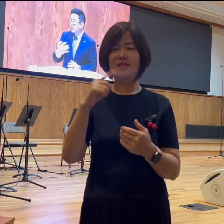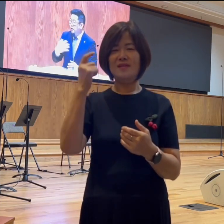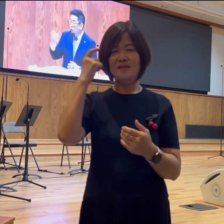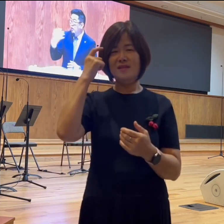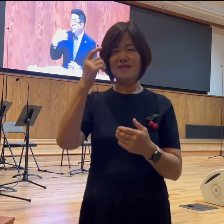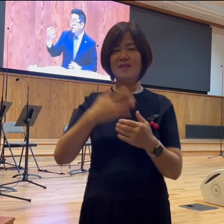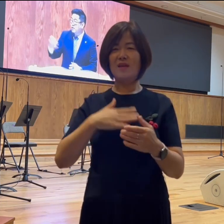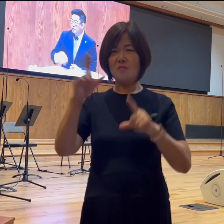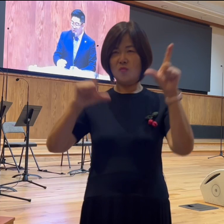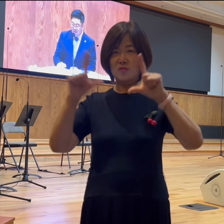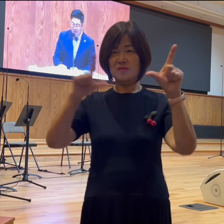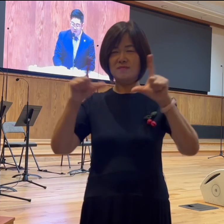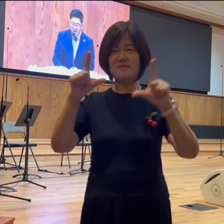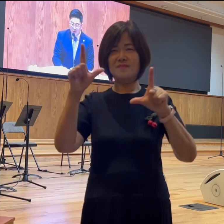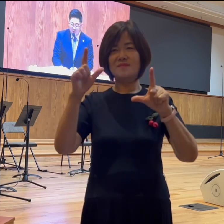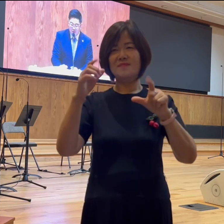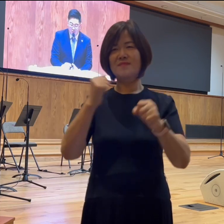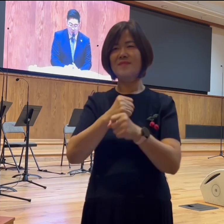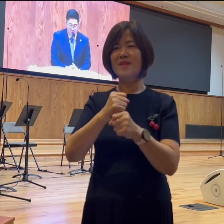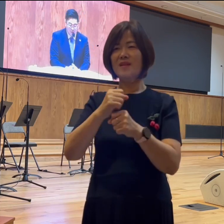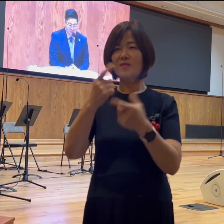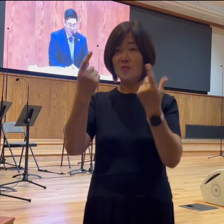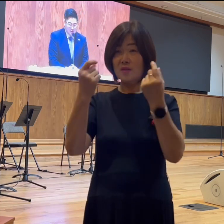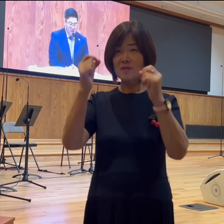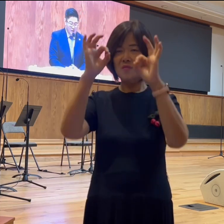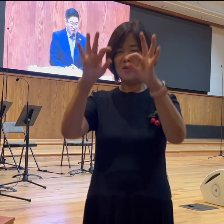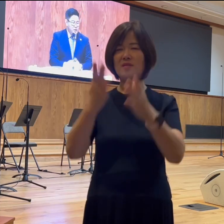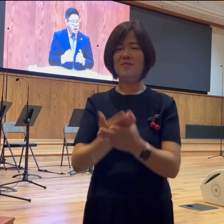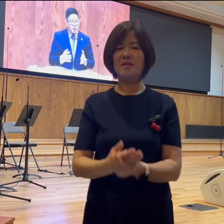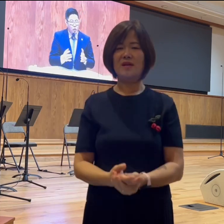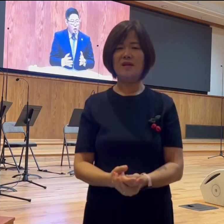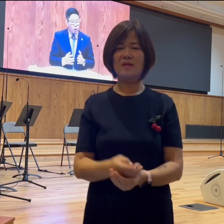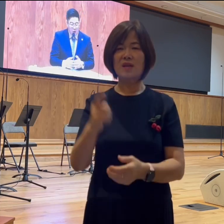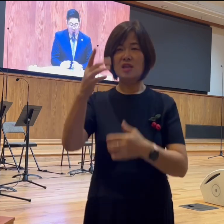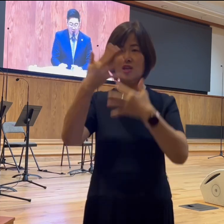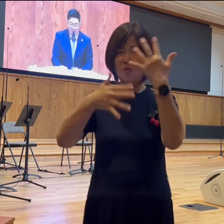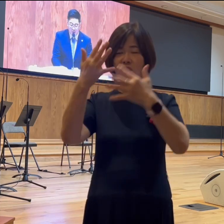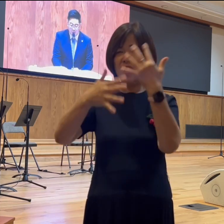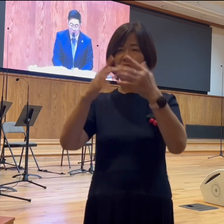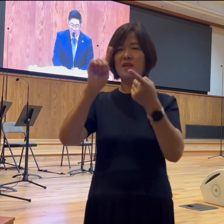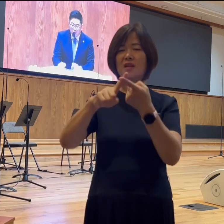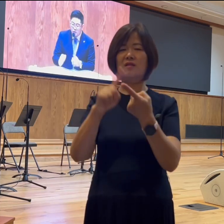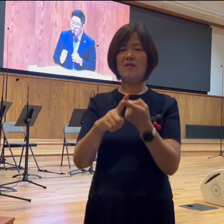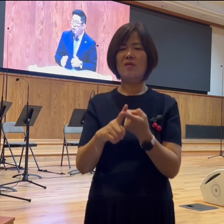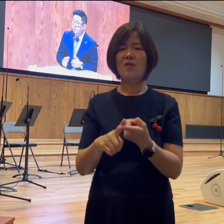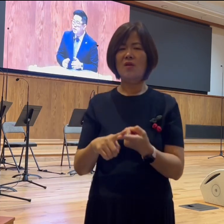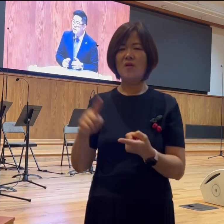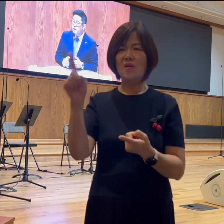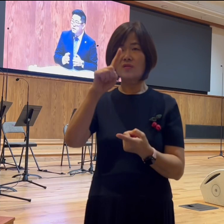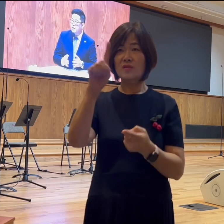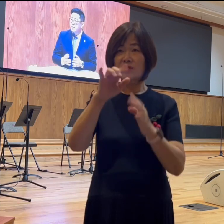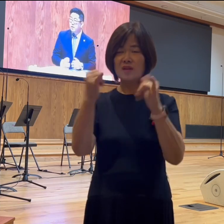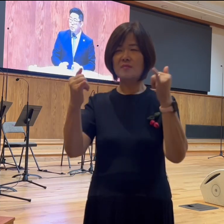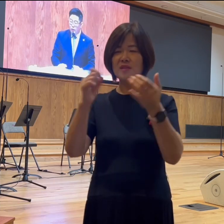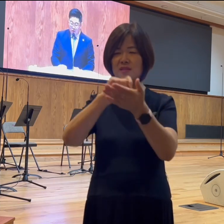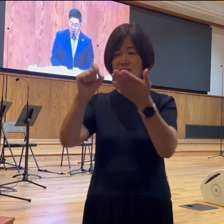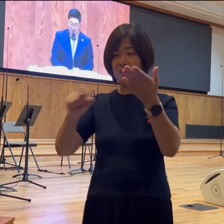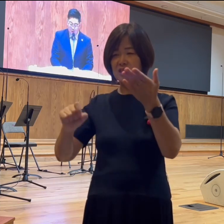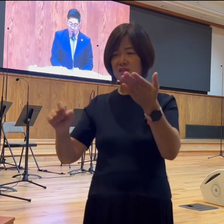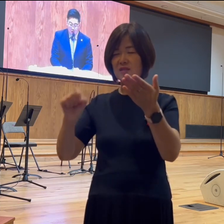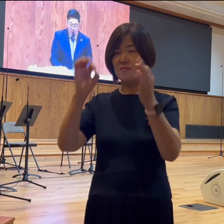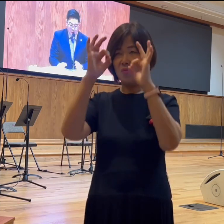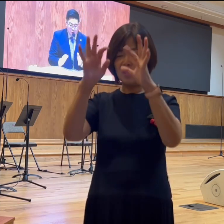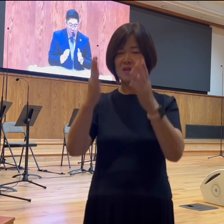모습이란 게 오버랩이 되잖아요. 그런 생각이 좀 들었습니다. 제가 이 영화 원리에 대해서 어떤 컬럼니스트가 쓴 글을 보게